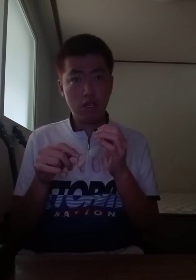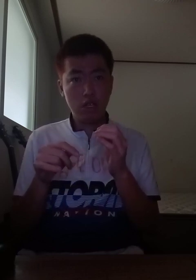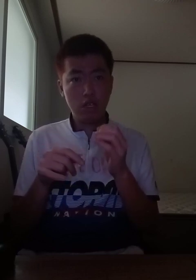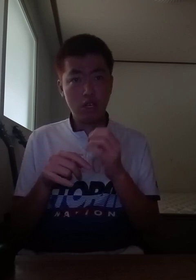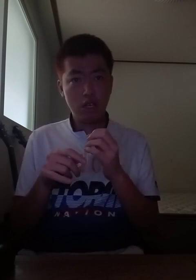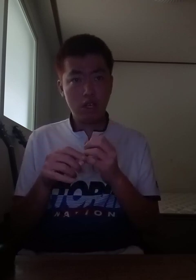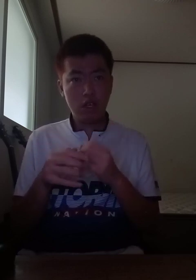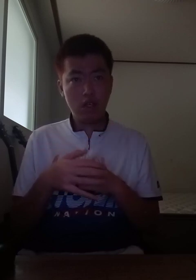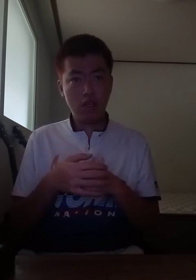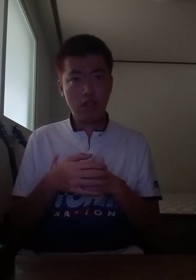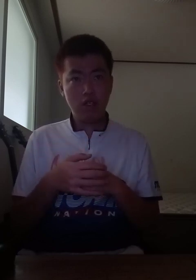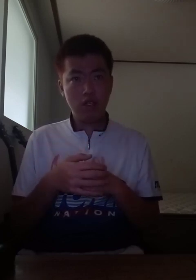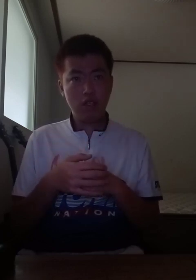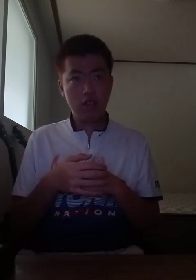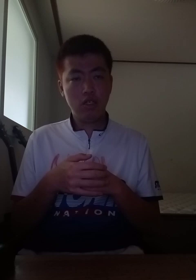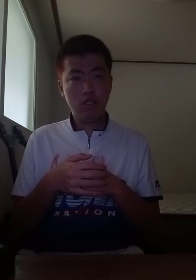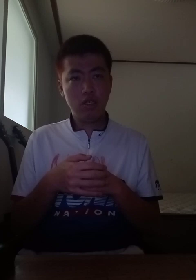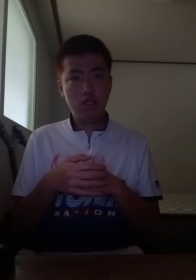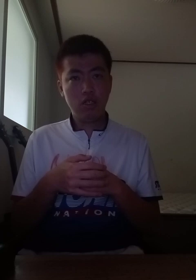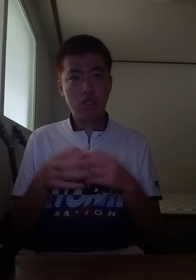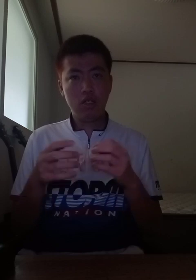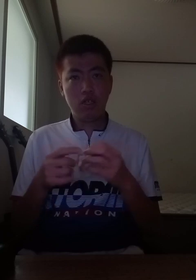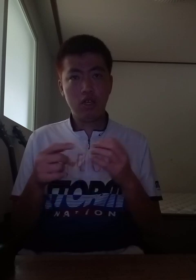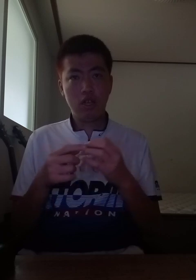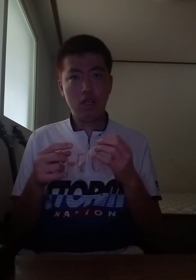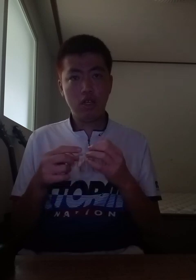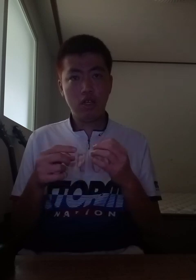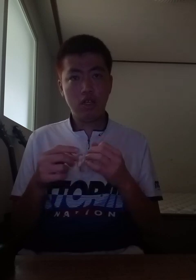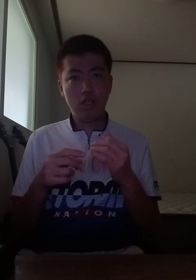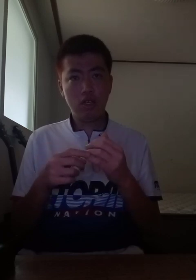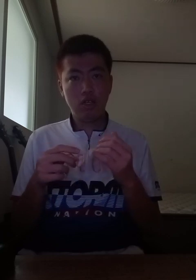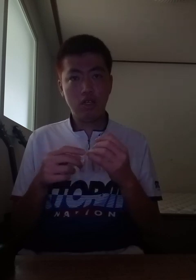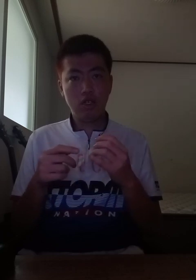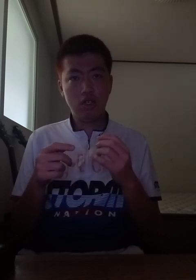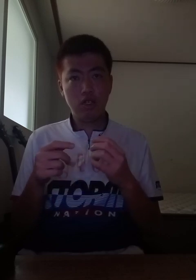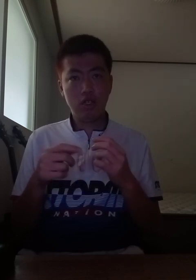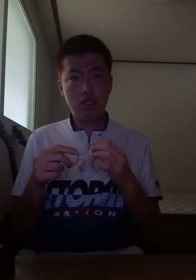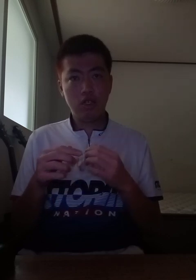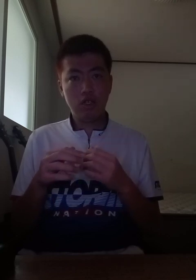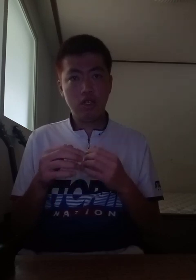됩니다. 이후에는 자전거 단말기에 비밀번호까지 입력을 하면